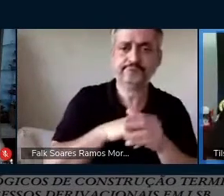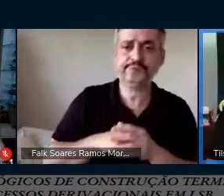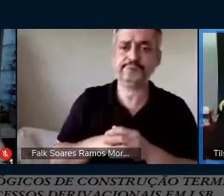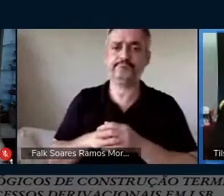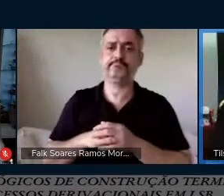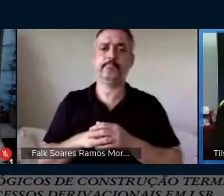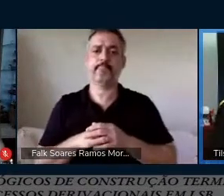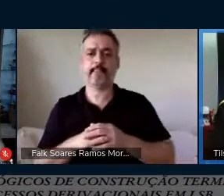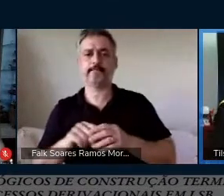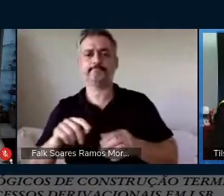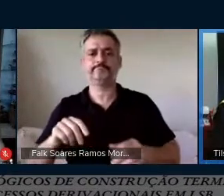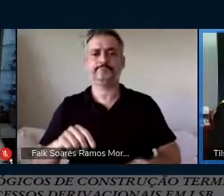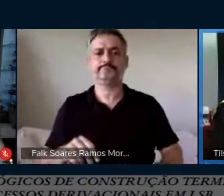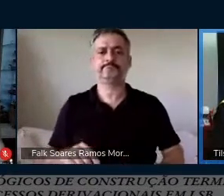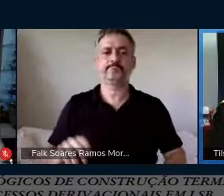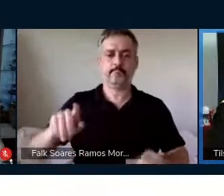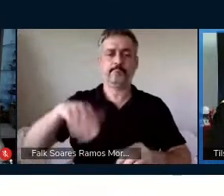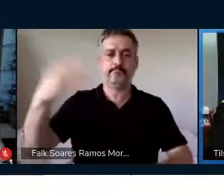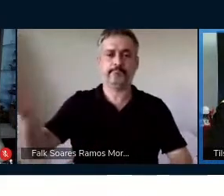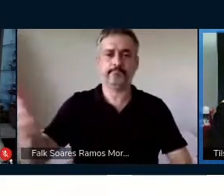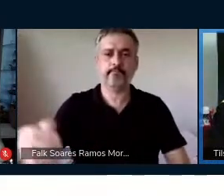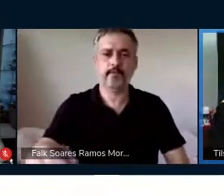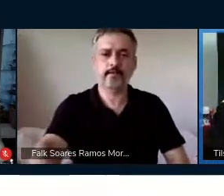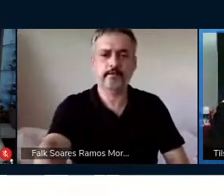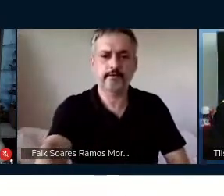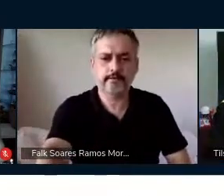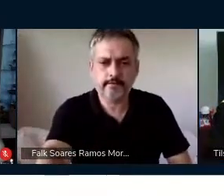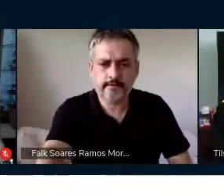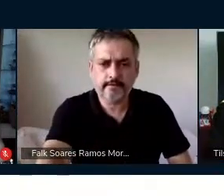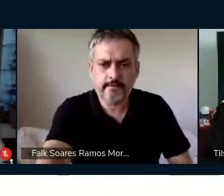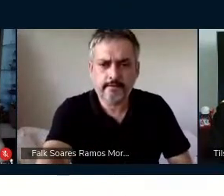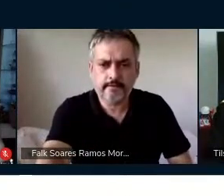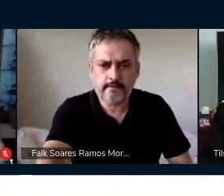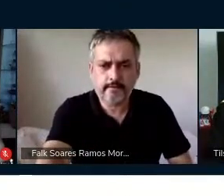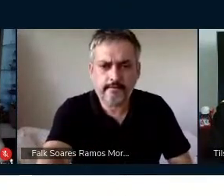porque realmente não foi foco de nossa pesquisa.